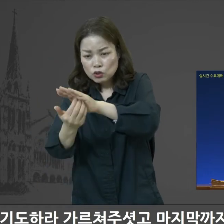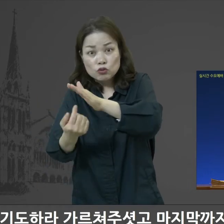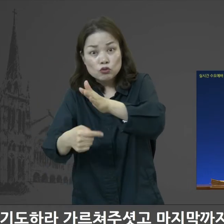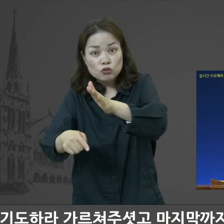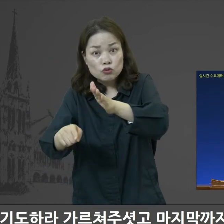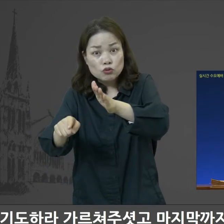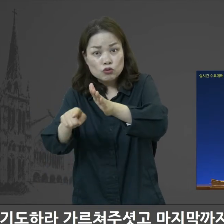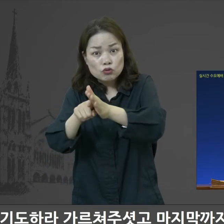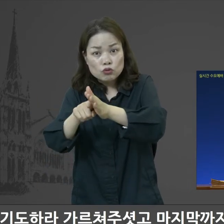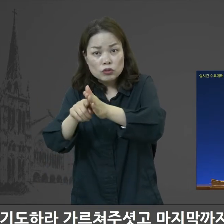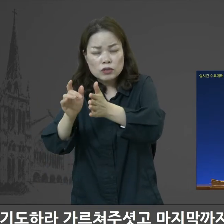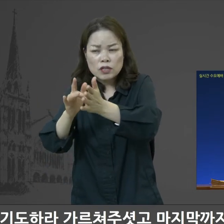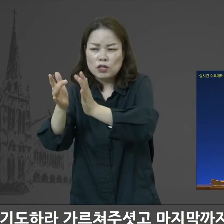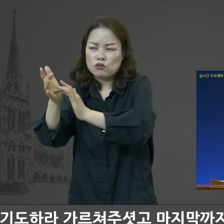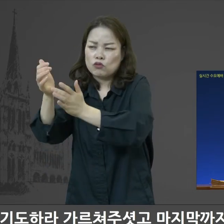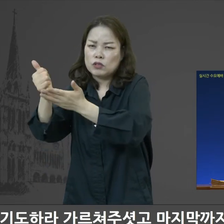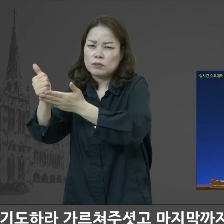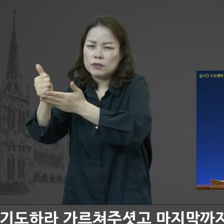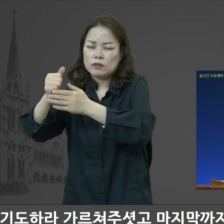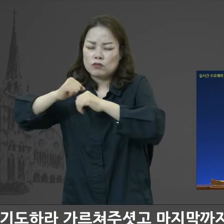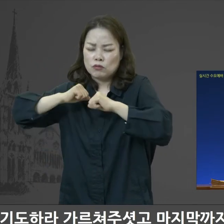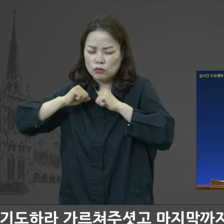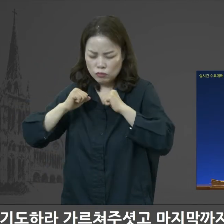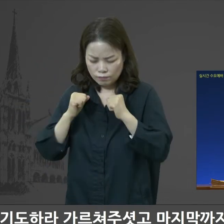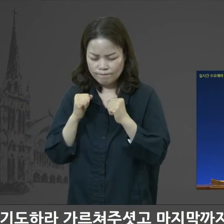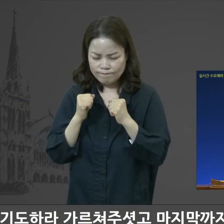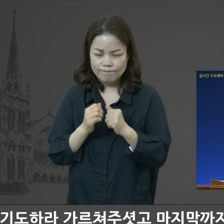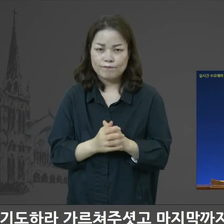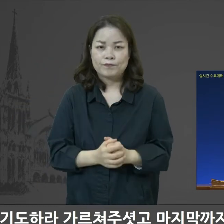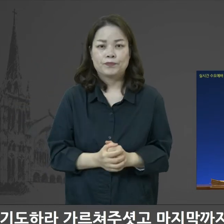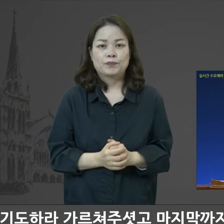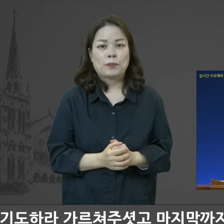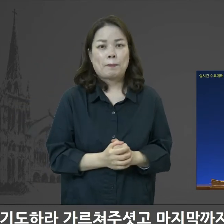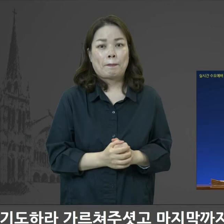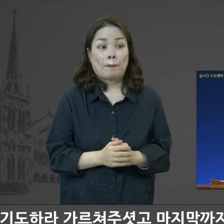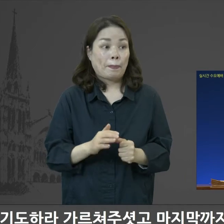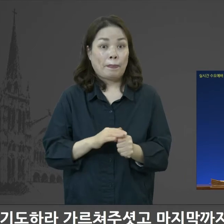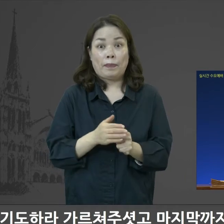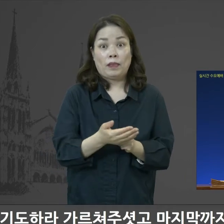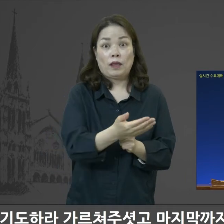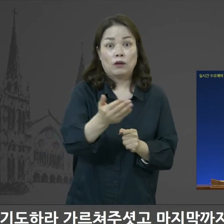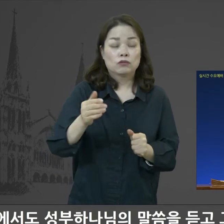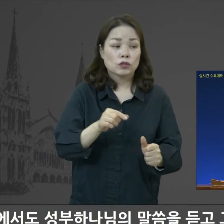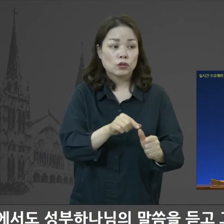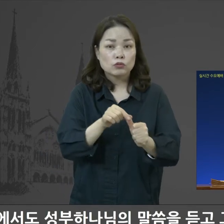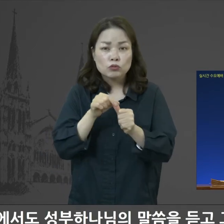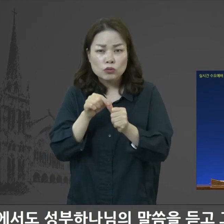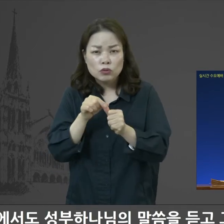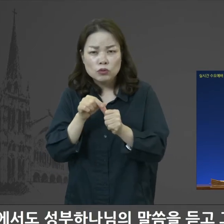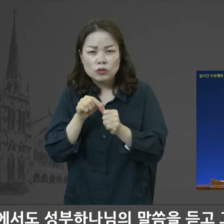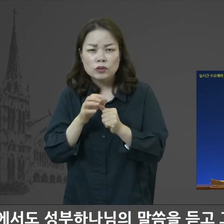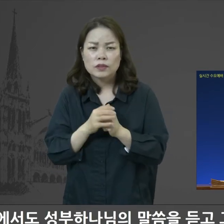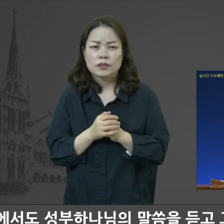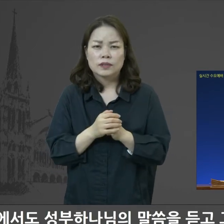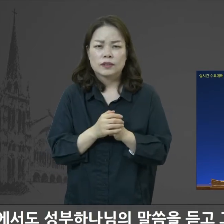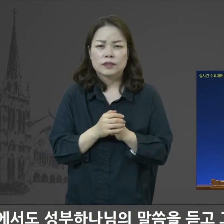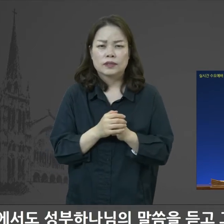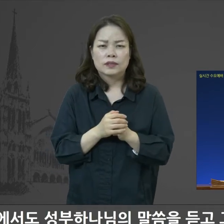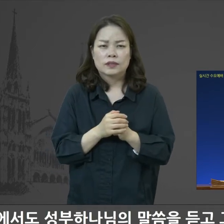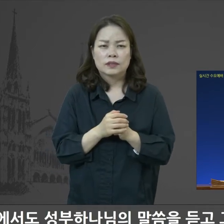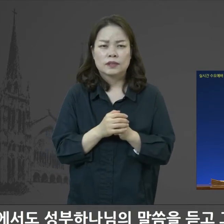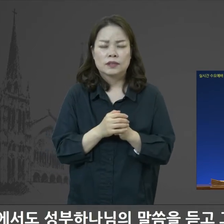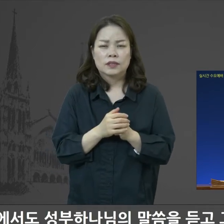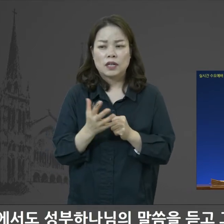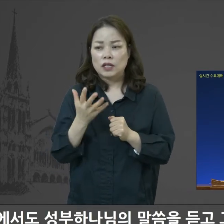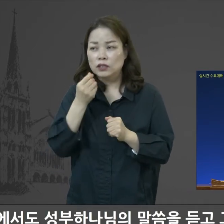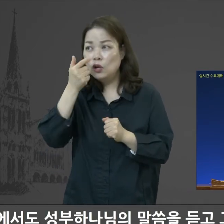그분은 그 길을 걸어가셨습니다. 사랑하는 여러분, 우리의 구원, 그것은